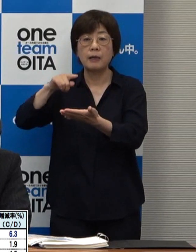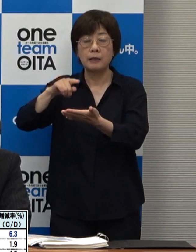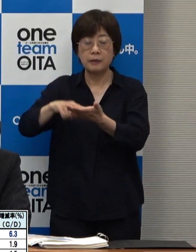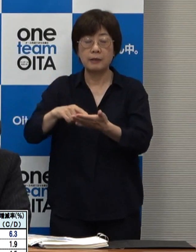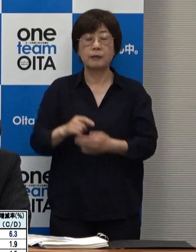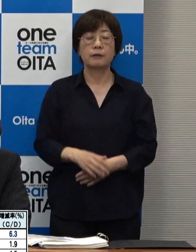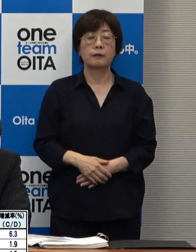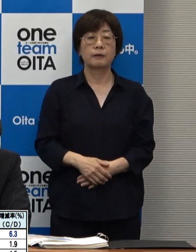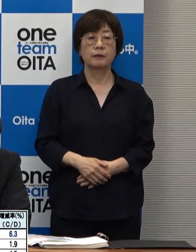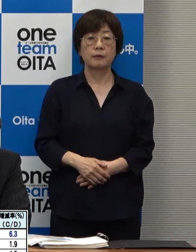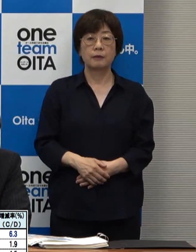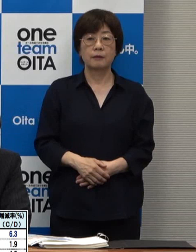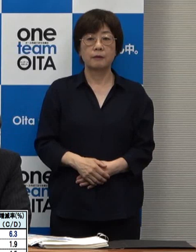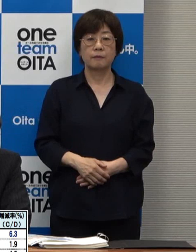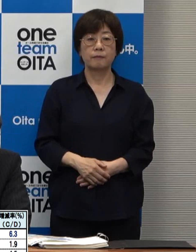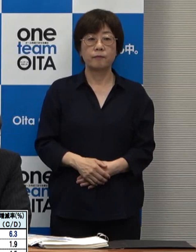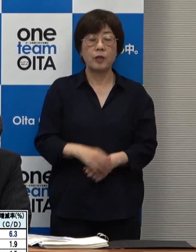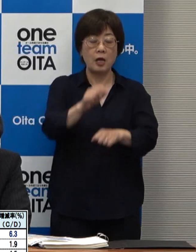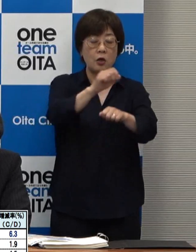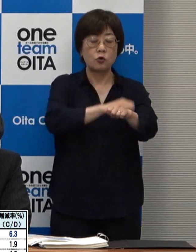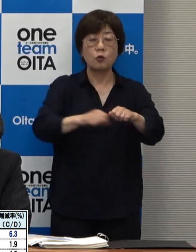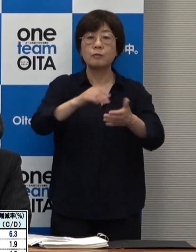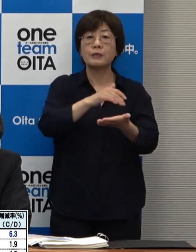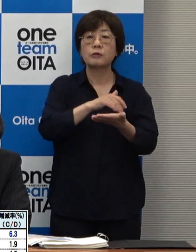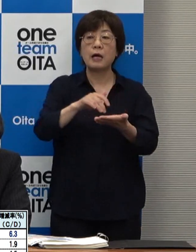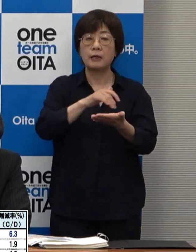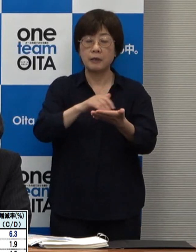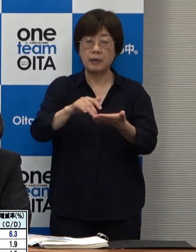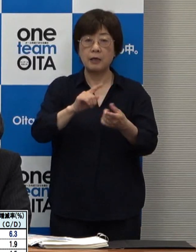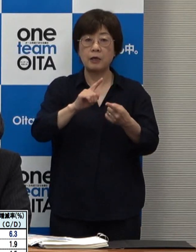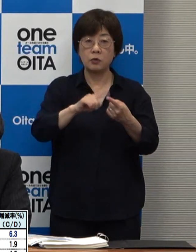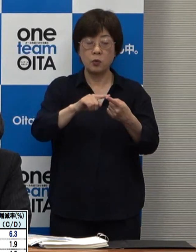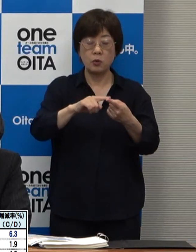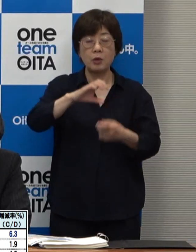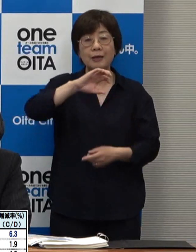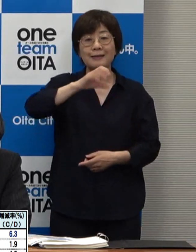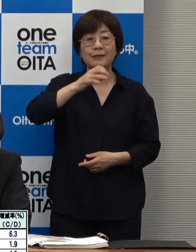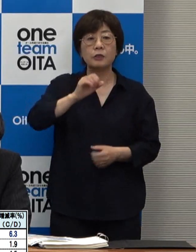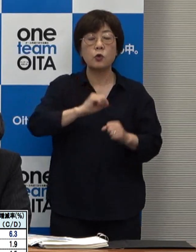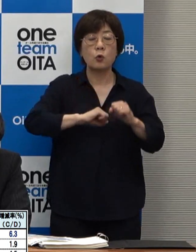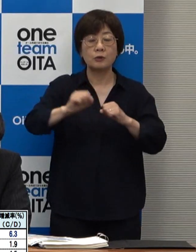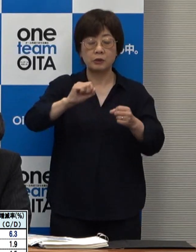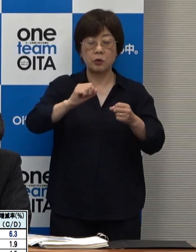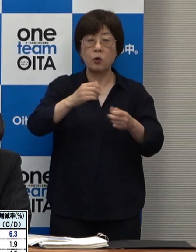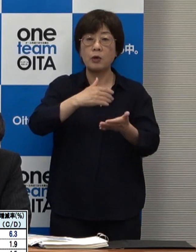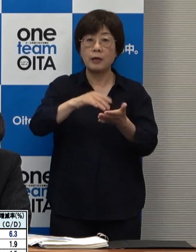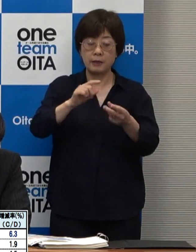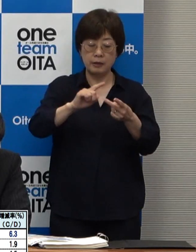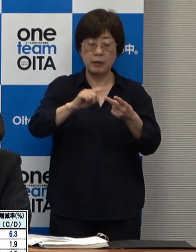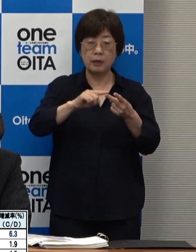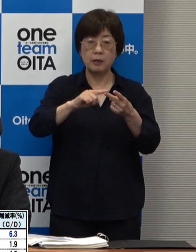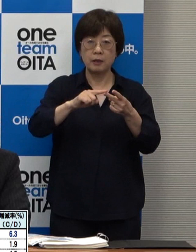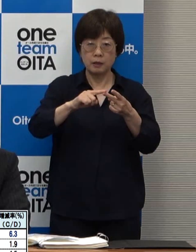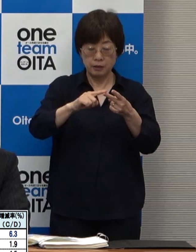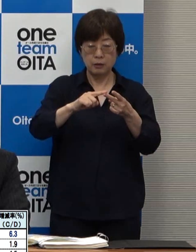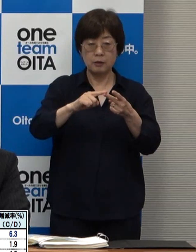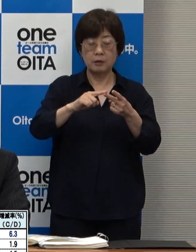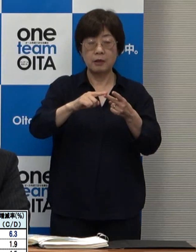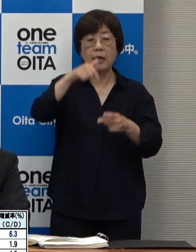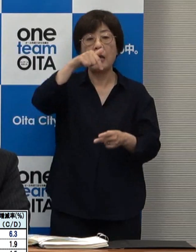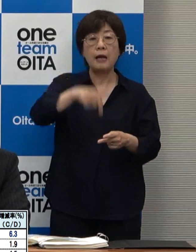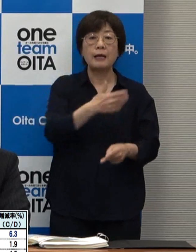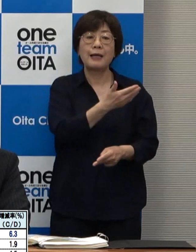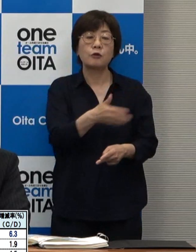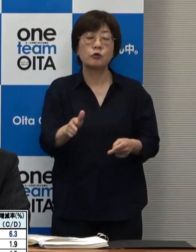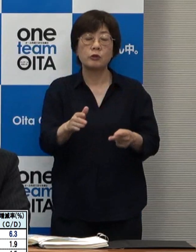9の特別会計と水道事業会計および公共下水道事業会計を加